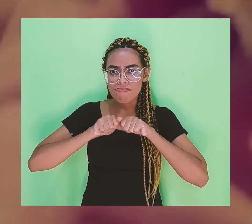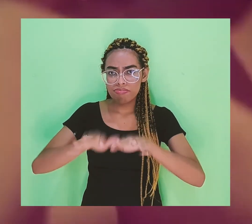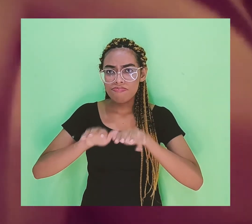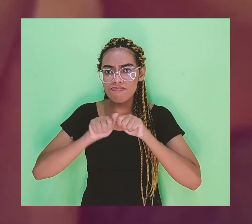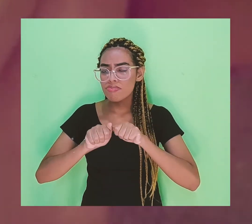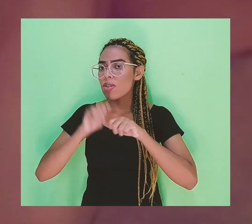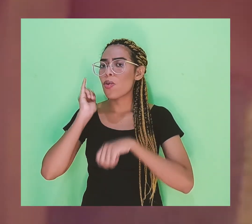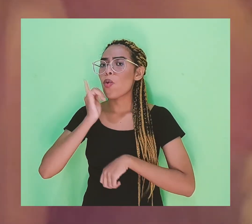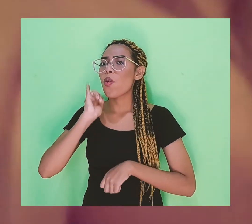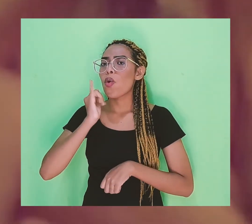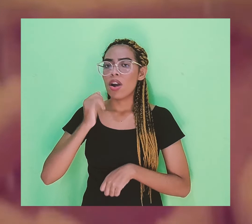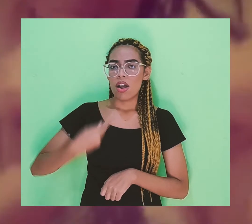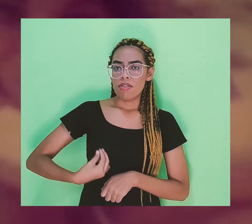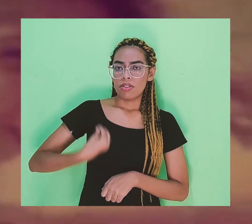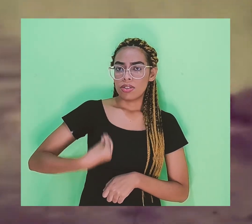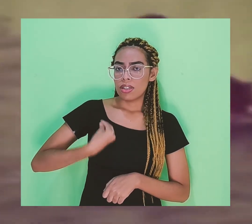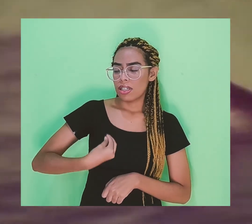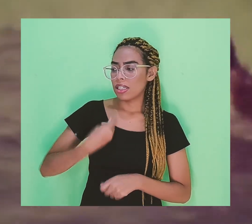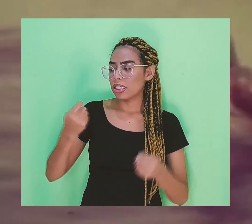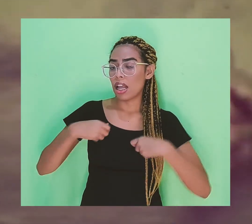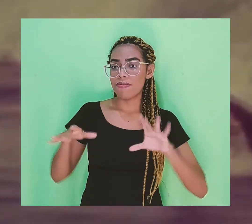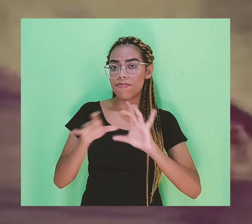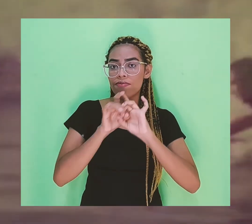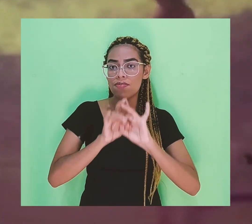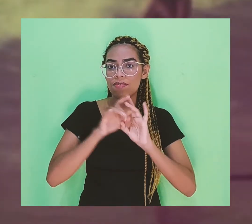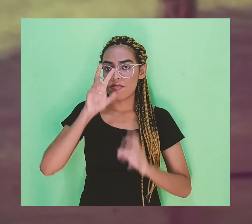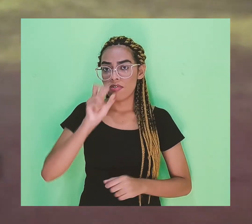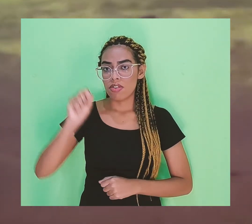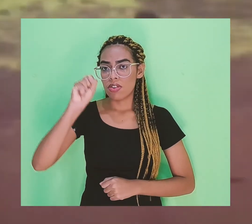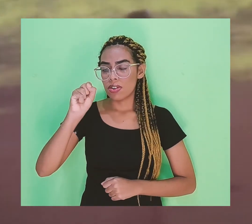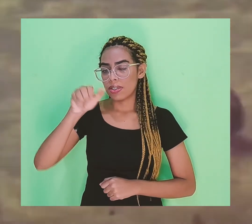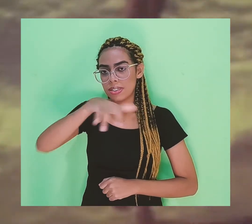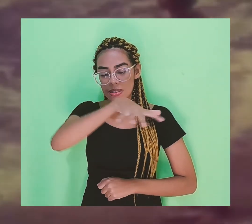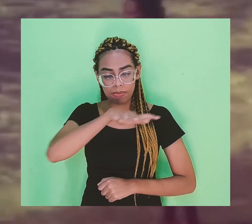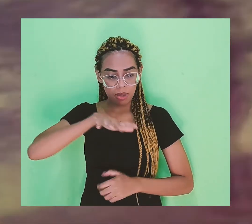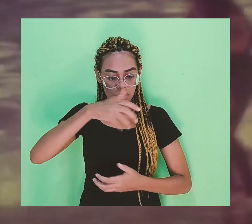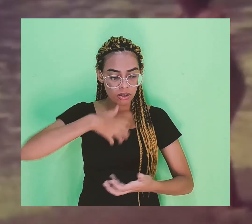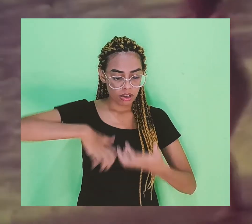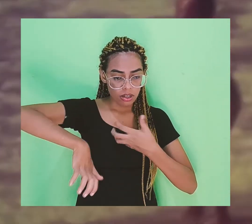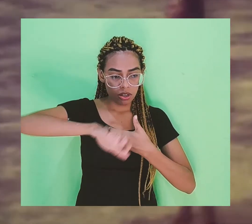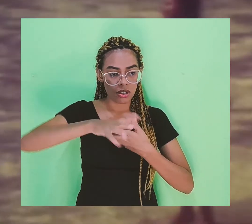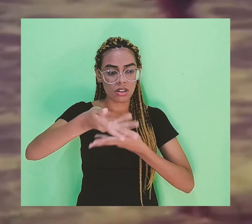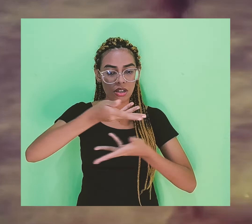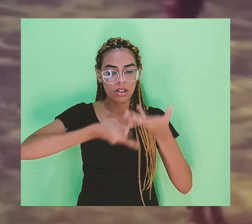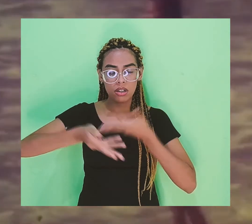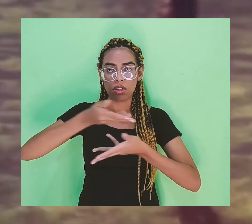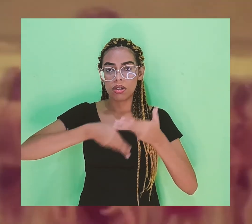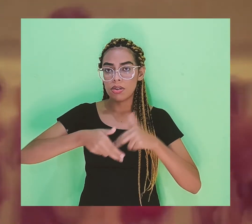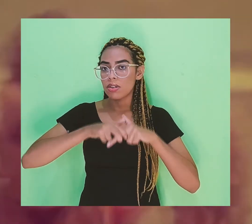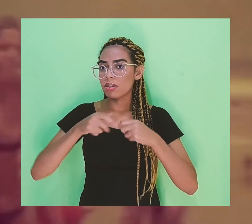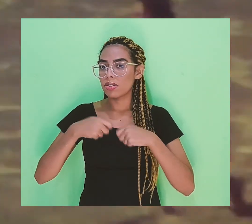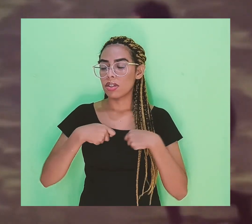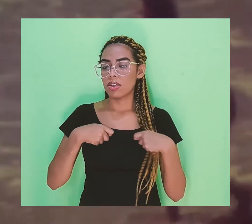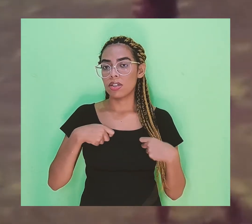histórias e, principalmente, de fortalecer essas vivências, esses espaços, né, de troca. Né? E só